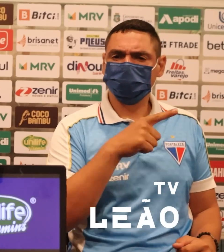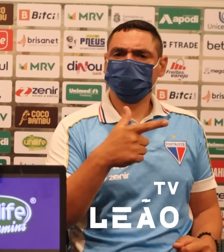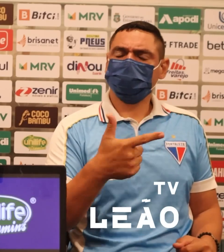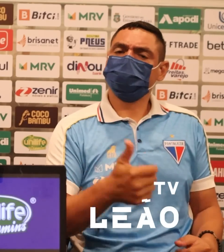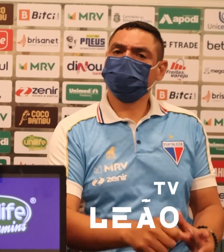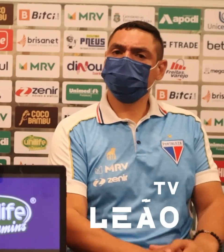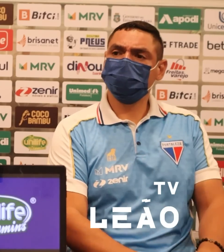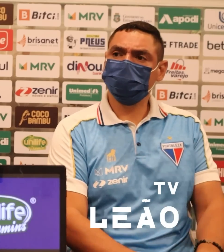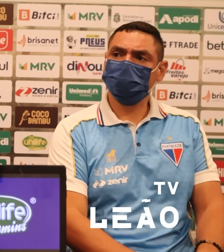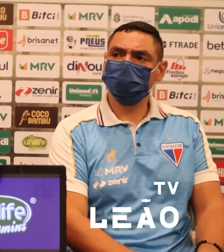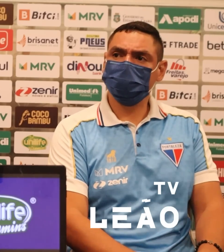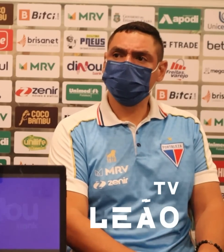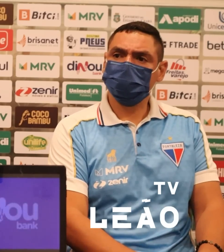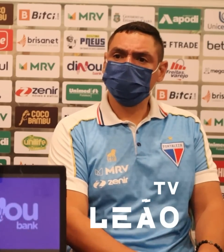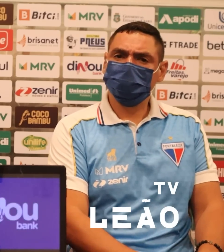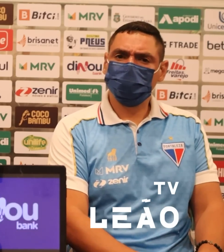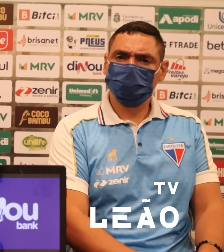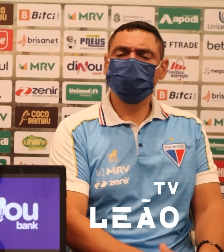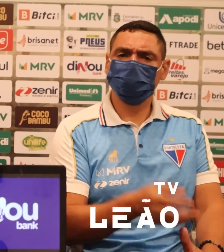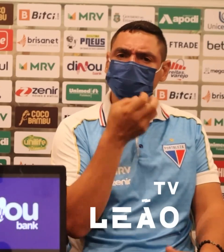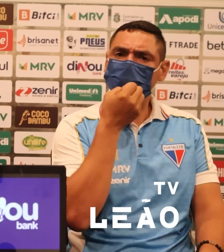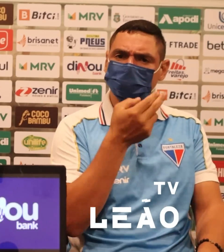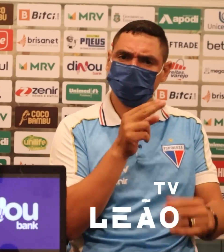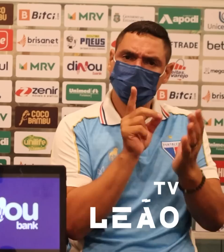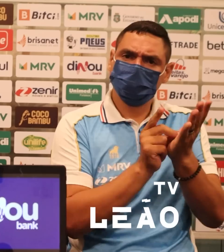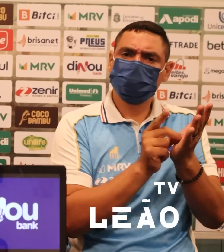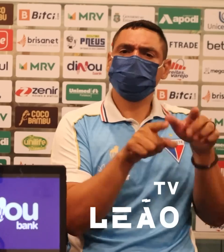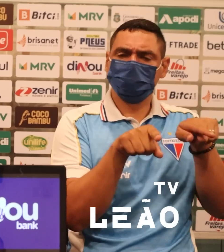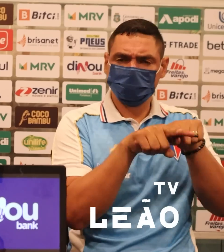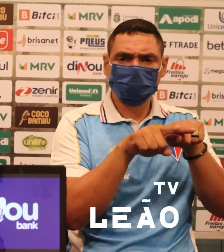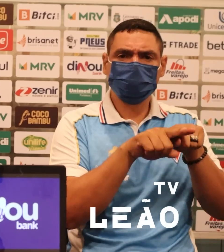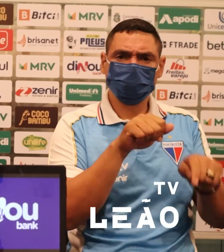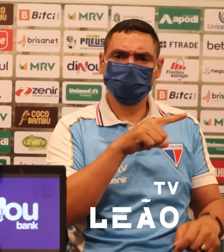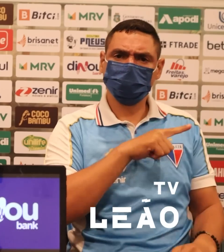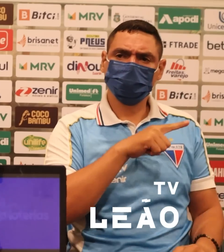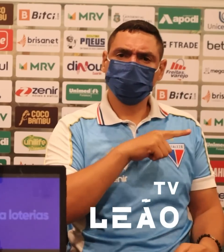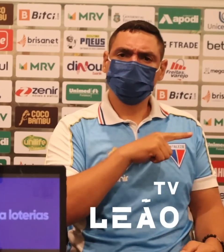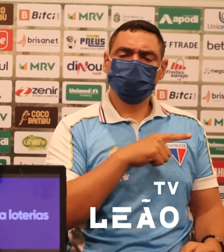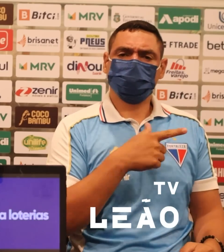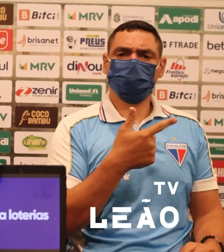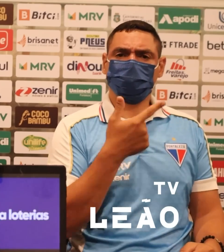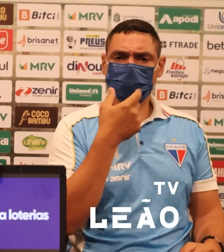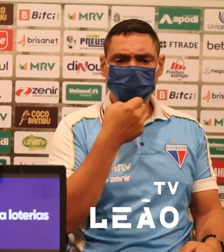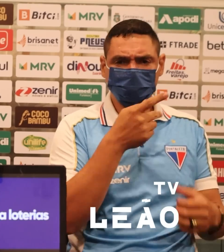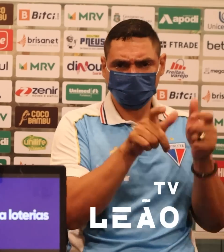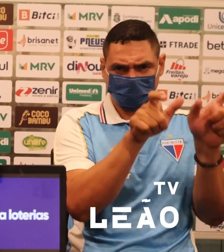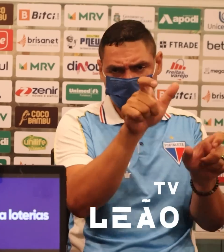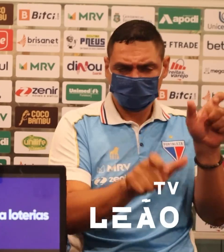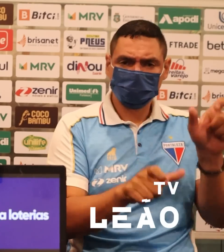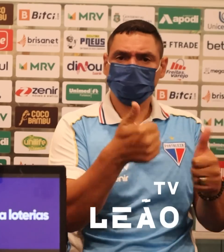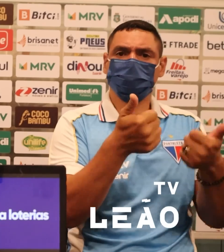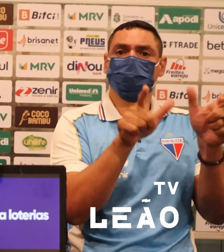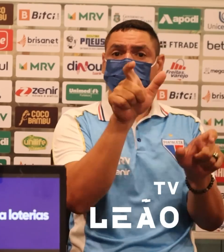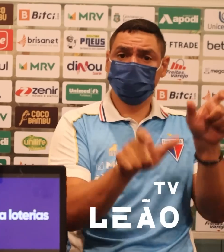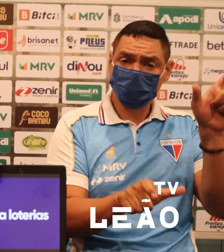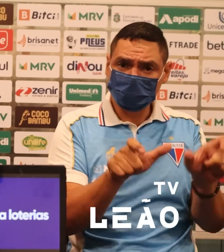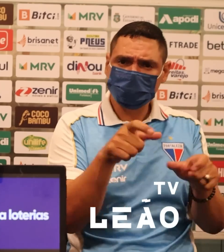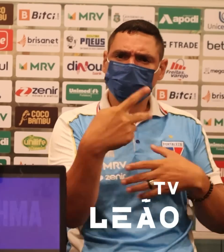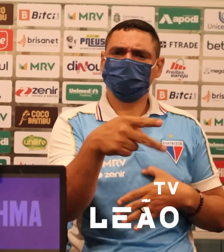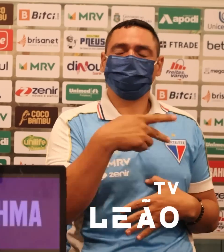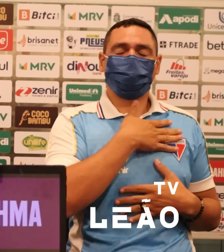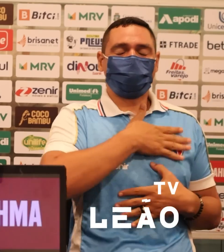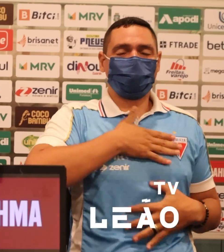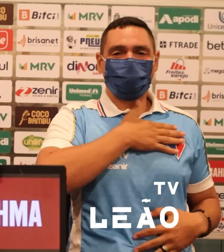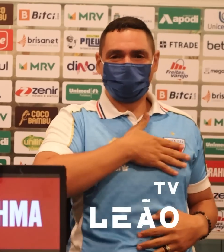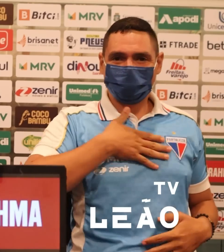muito, muito bom. Sí, yo disfruto con mi trabajo, o verdad, los jugadores son